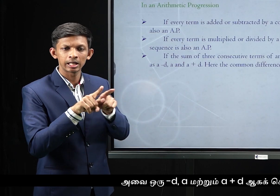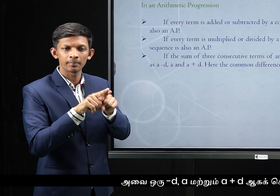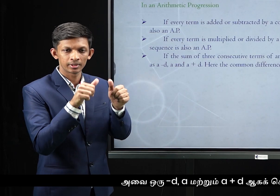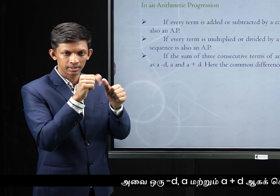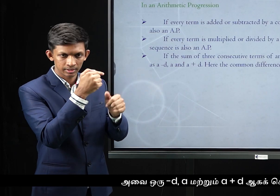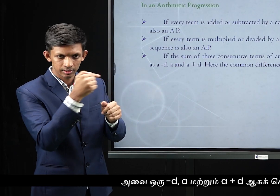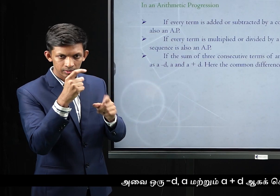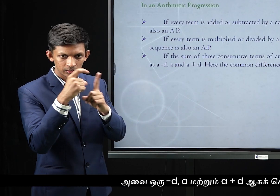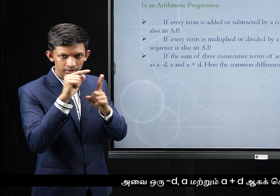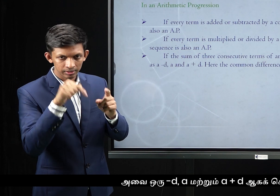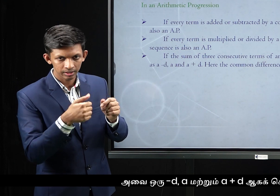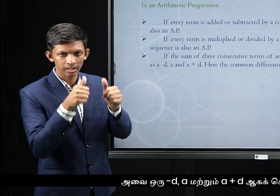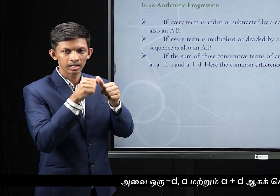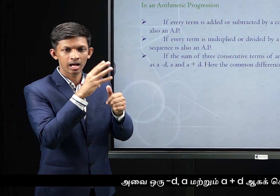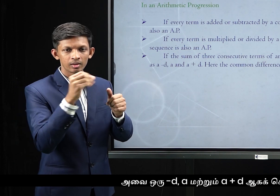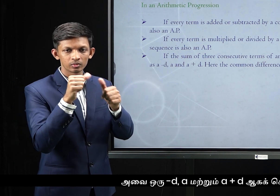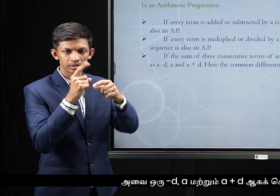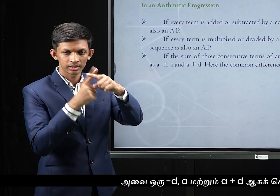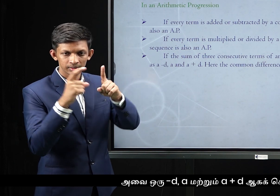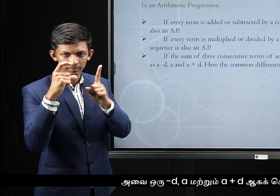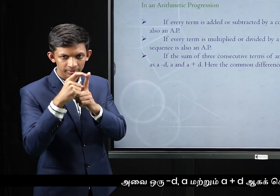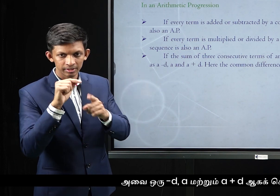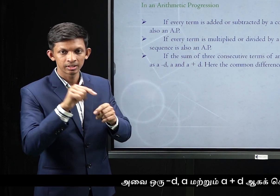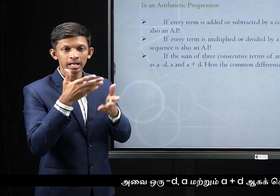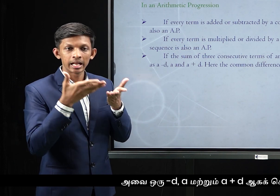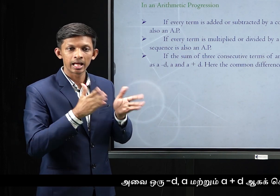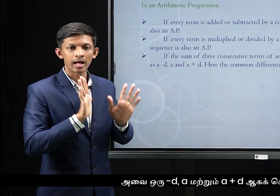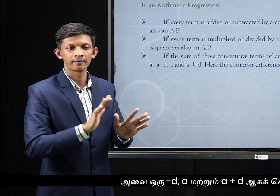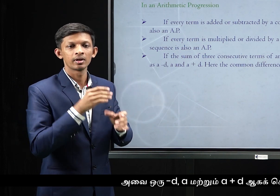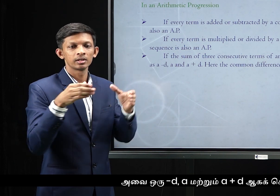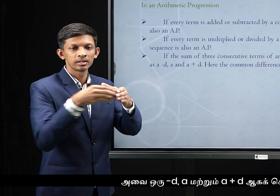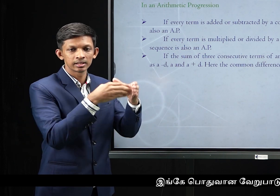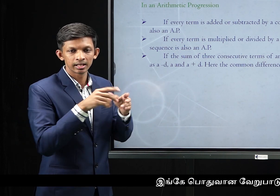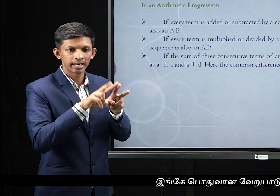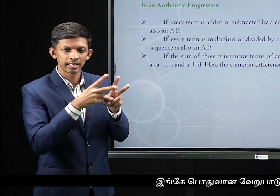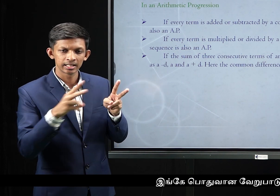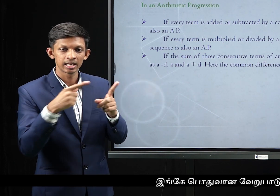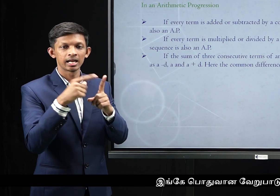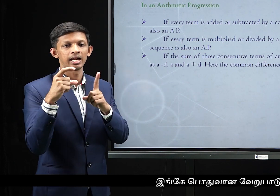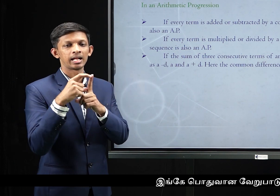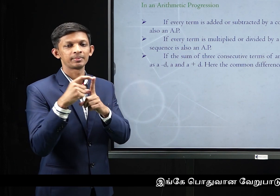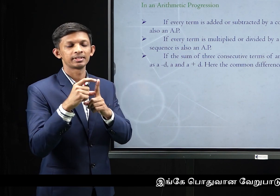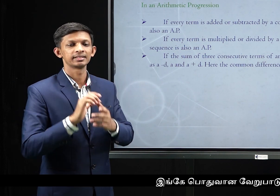ஒரு கழித்தல் டி ஏ மற்றும் ஏ கூட்டல் டி ஆக கொள்ளலாம். இங்கே பொதுவான வேறுபாடு